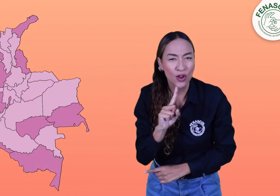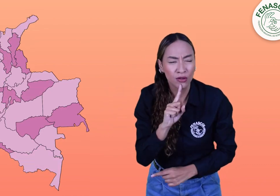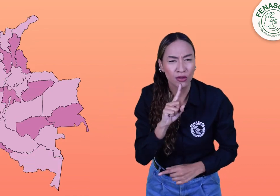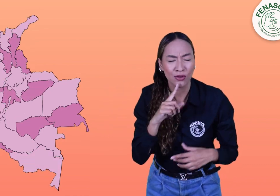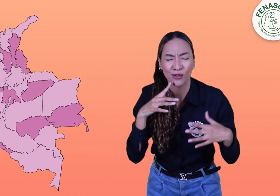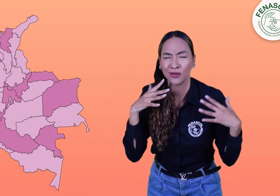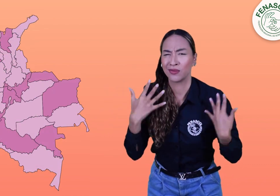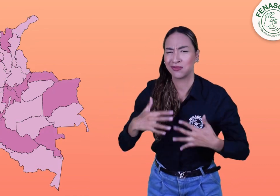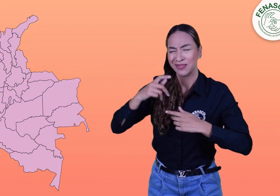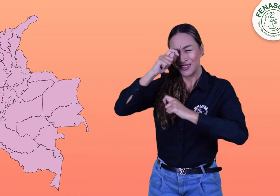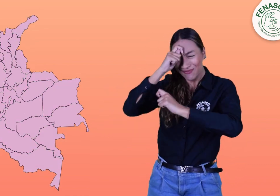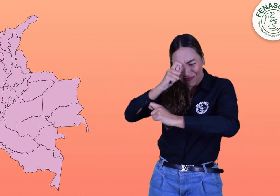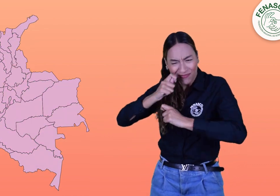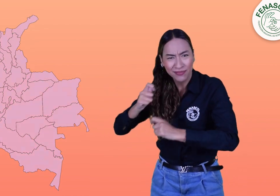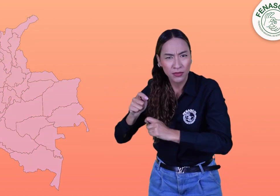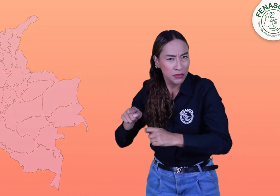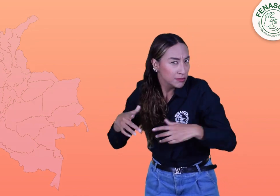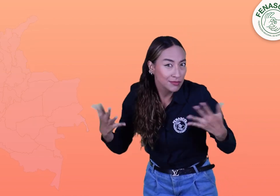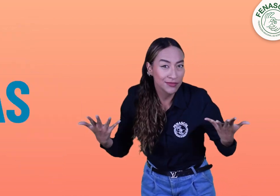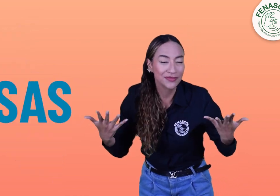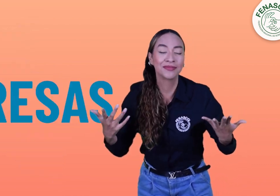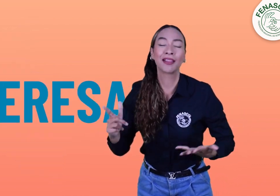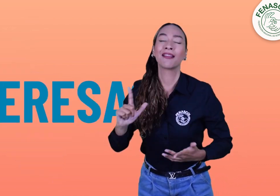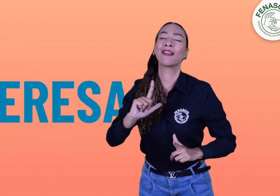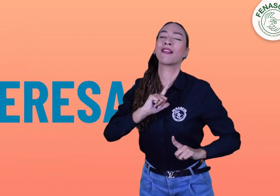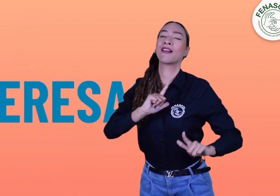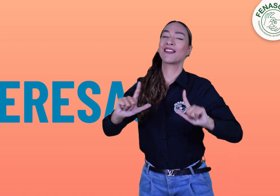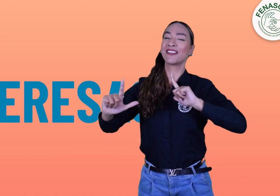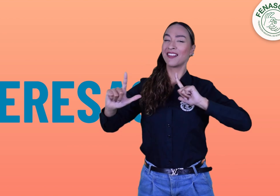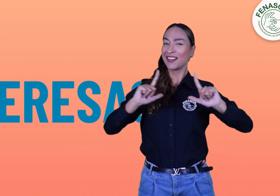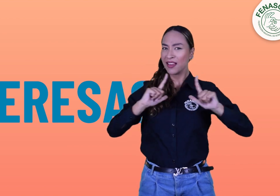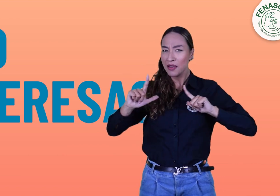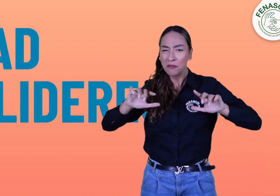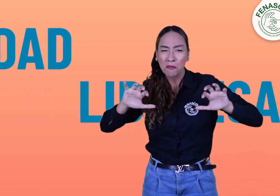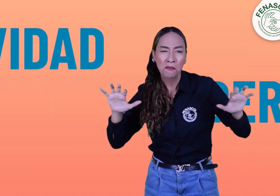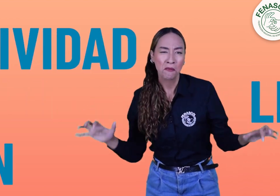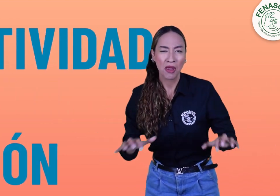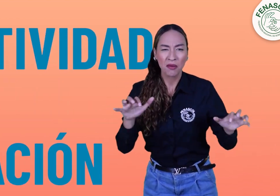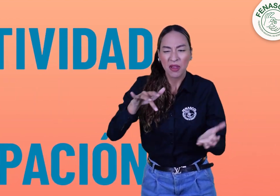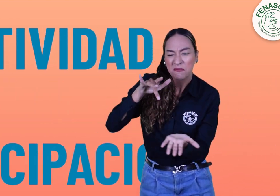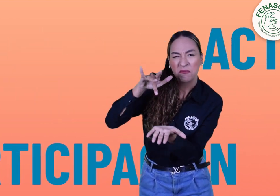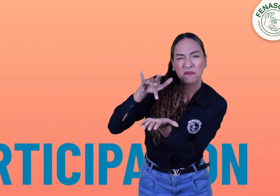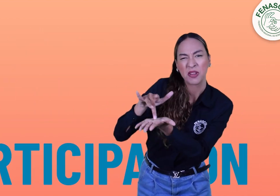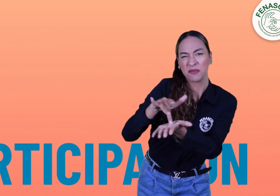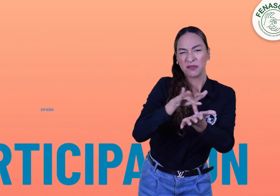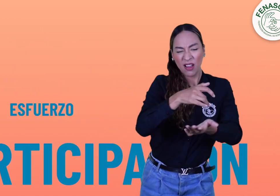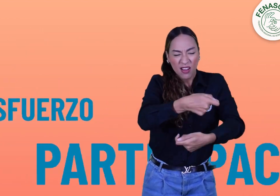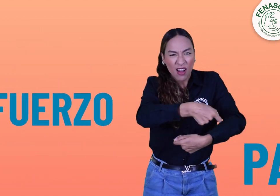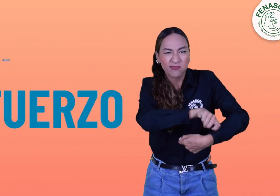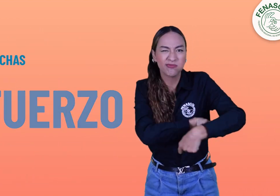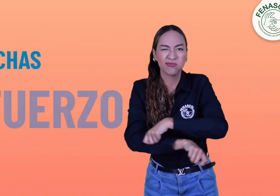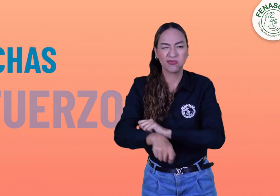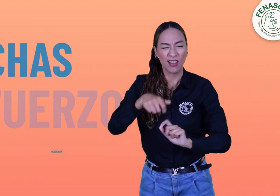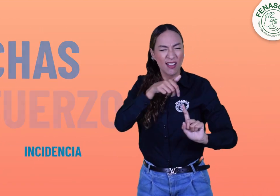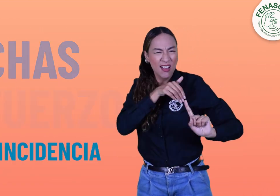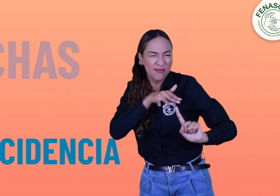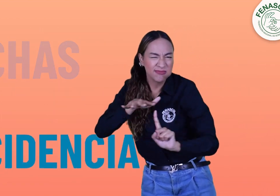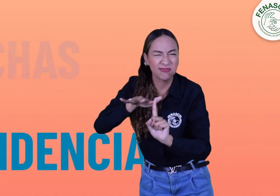lideresas, son activas, participativas, se esfuerzan, hacen incidencia. Todo esto lo